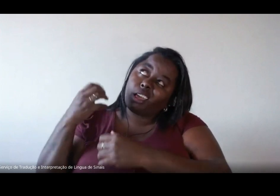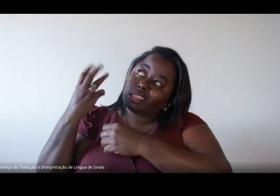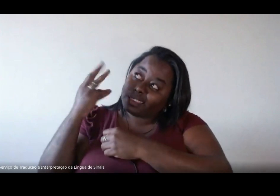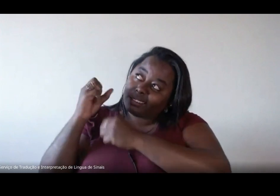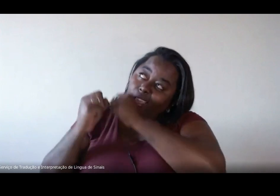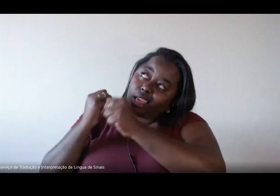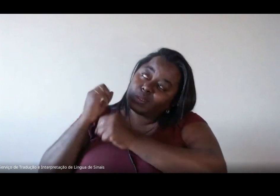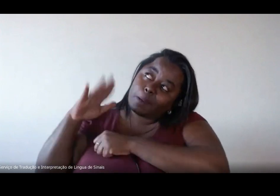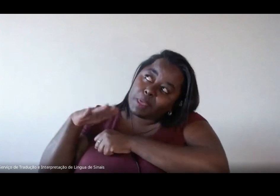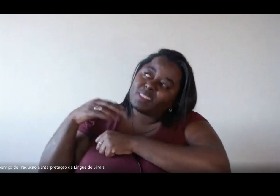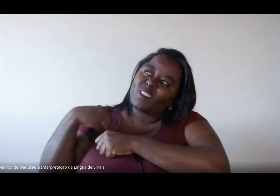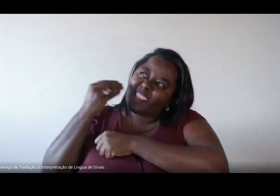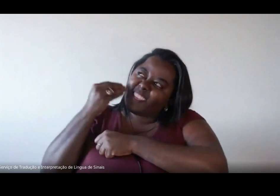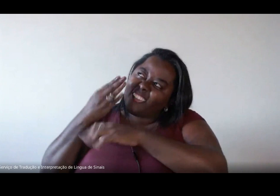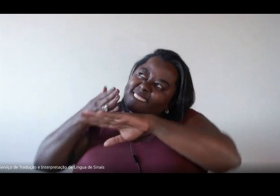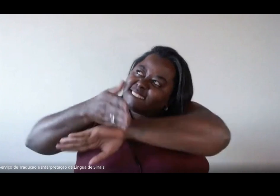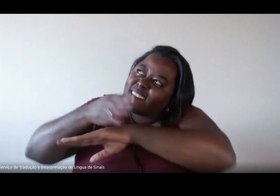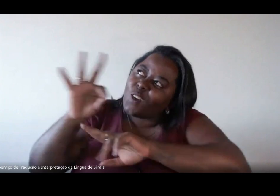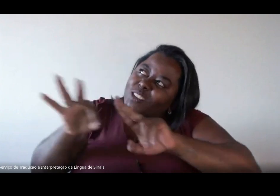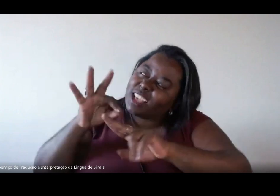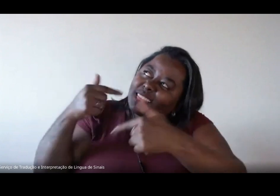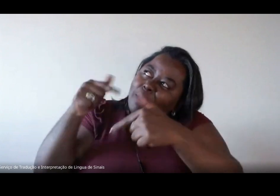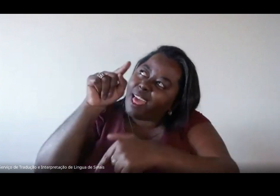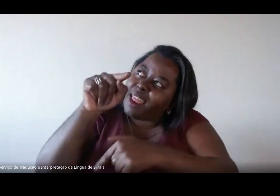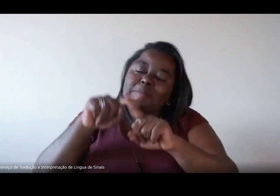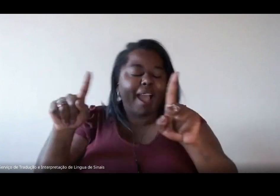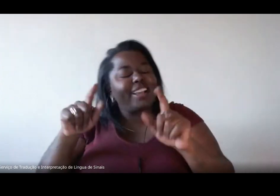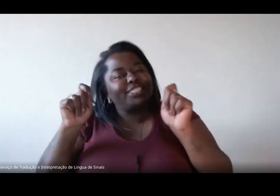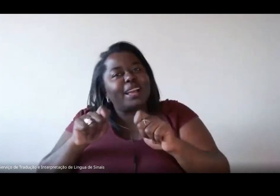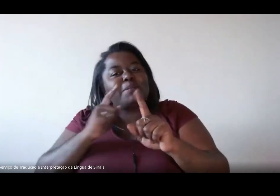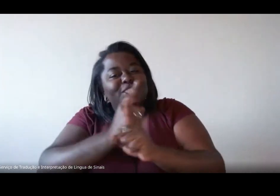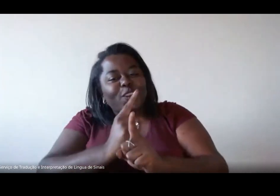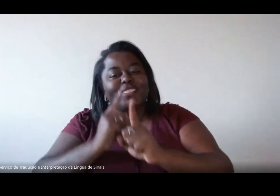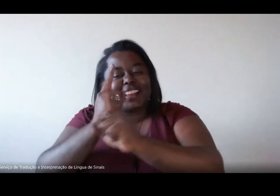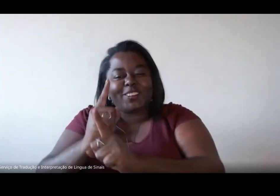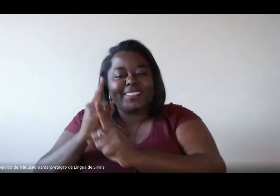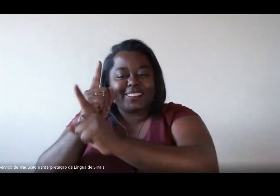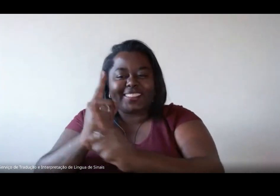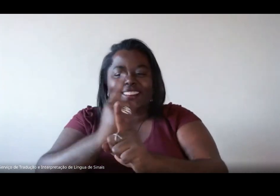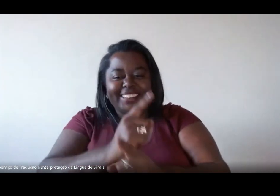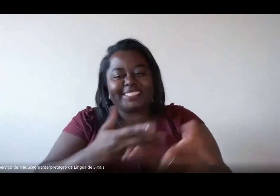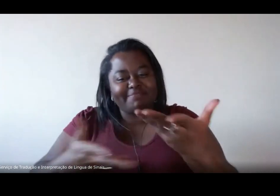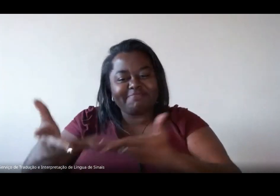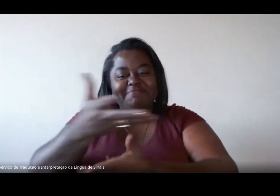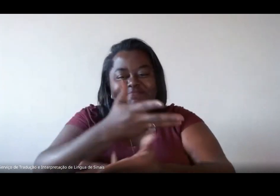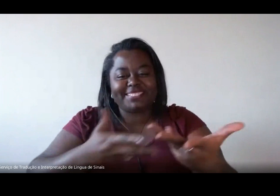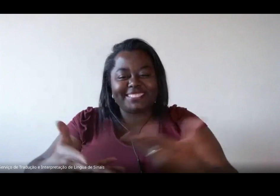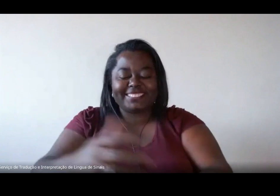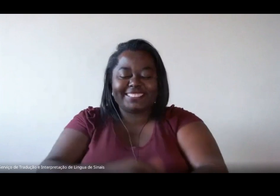30 anos menos, eu estava me candidatando para trabalhar aí. Mas a gente vai se encontrando, né? Vamos. Vai,